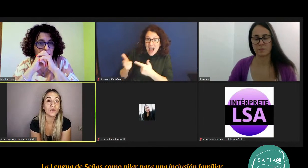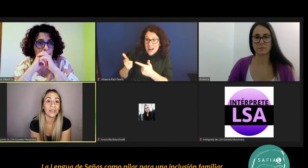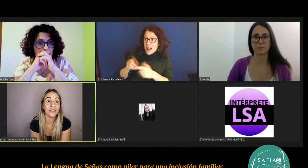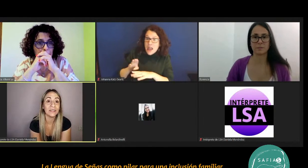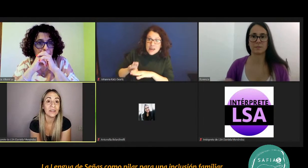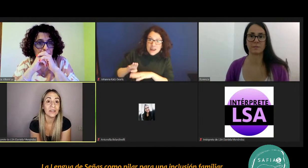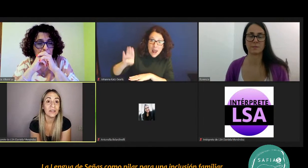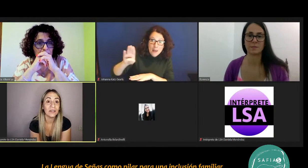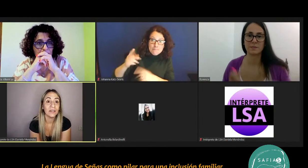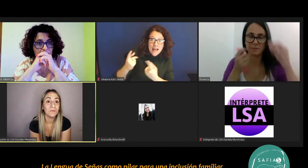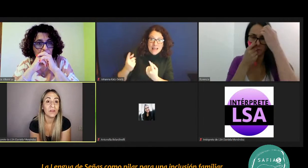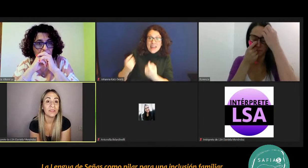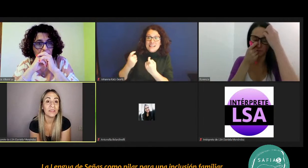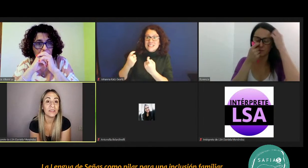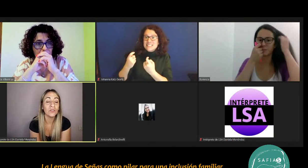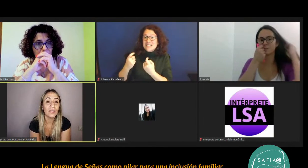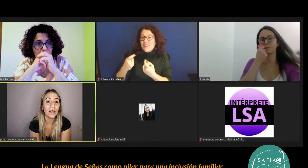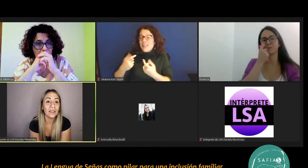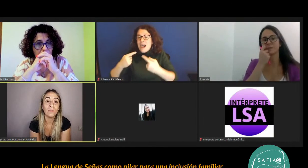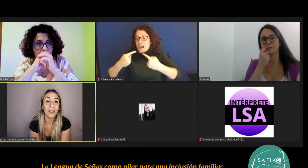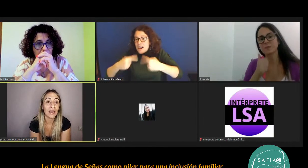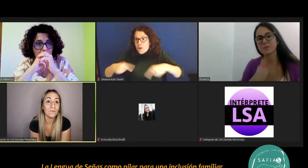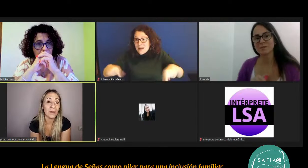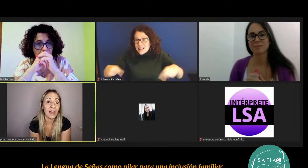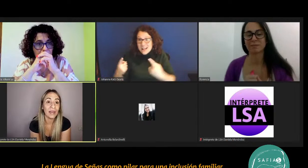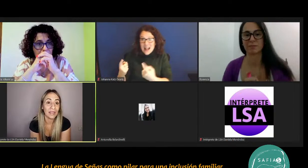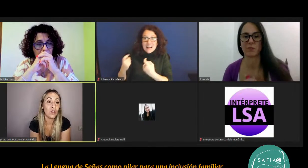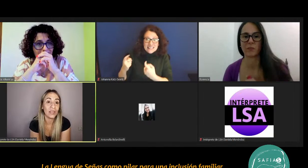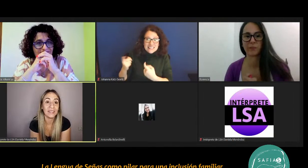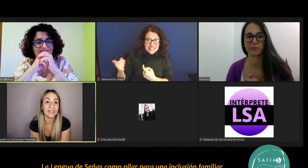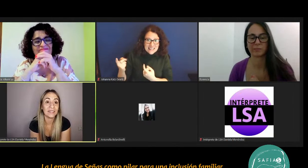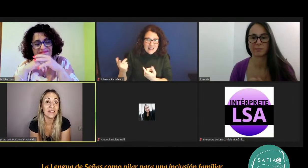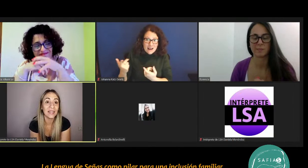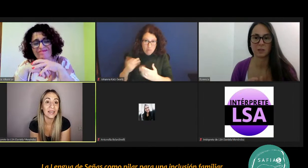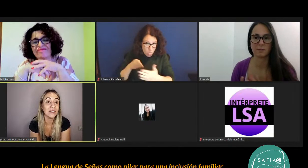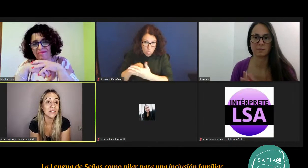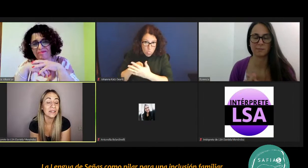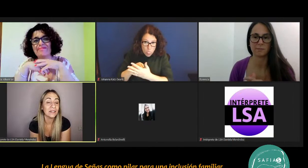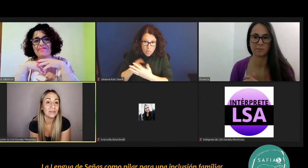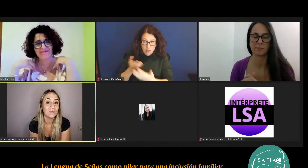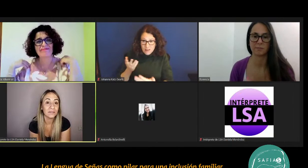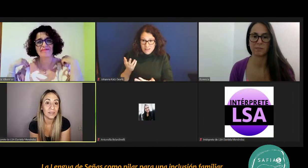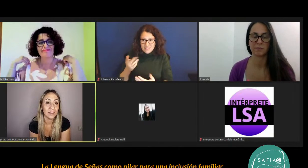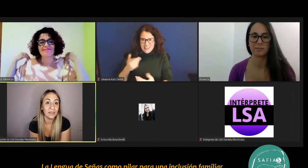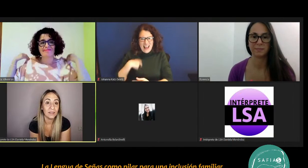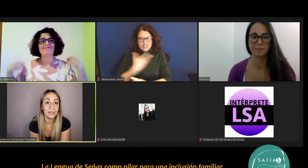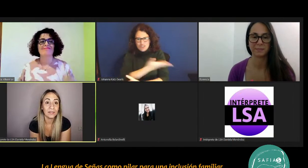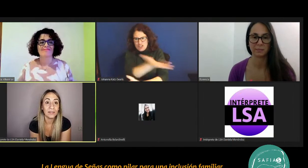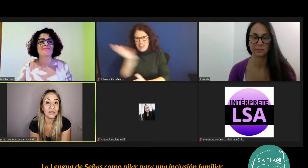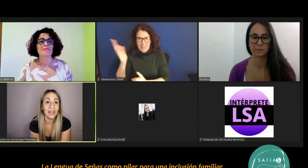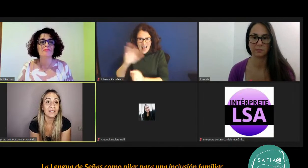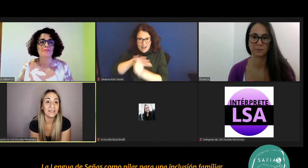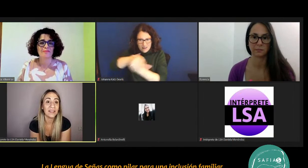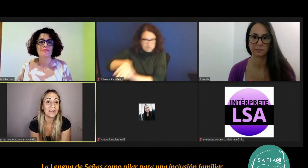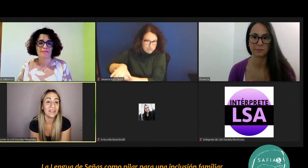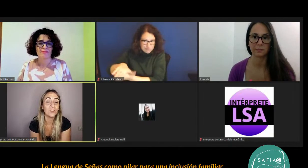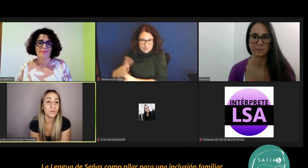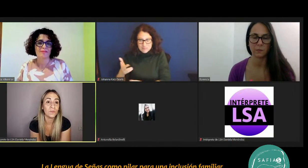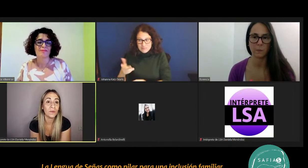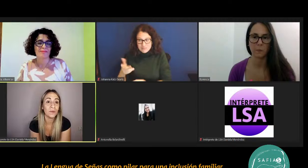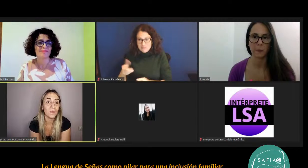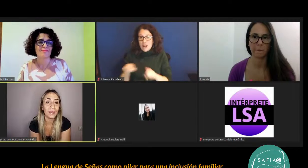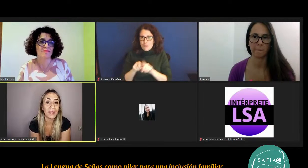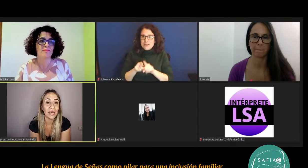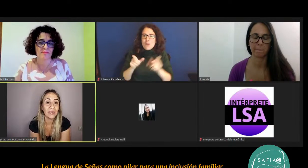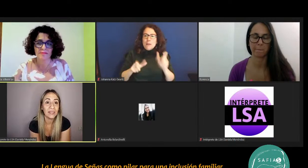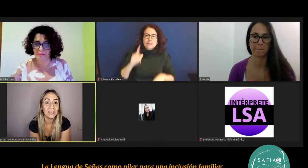otras cosas, pero que si no se le da una rampa, que es lo que necesita, ¿sí? Ya tiene su